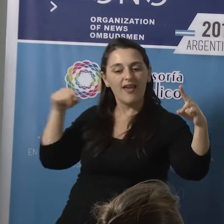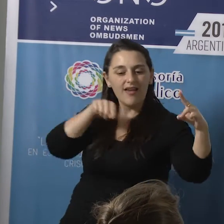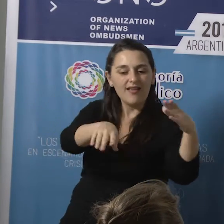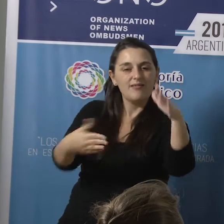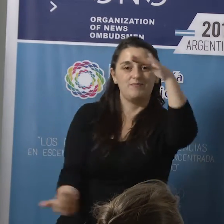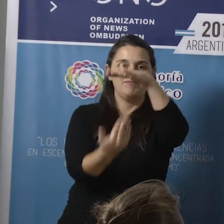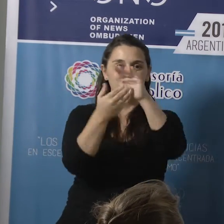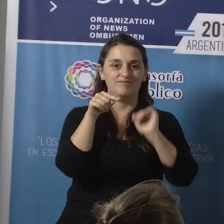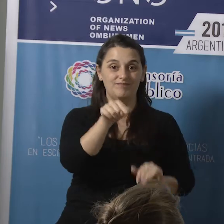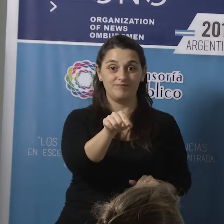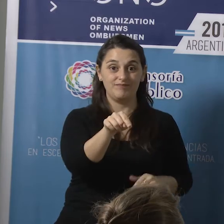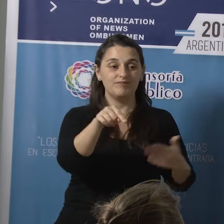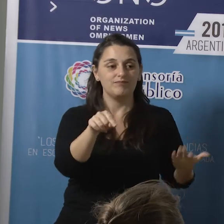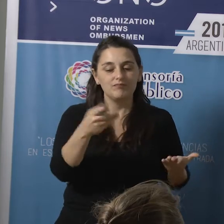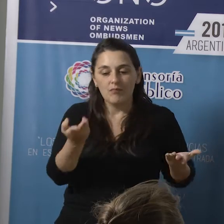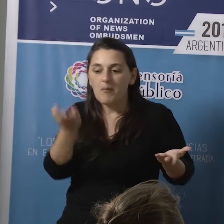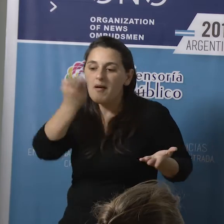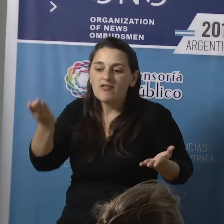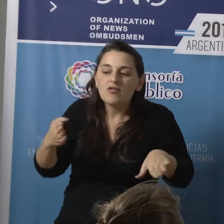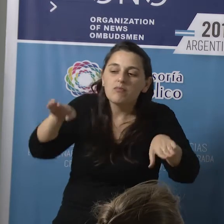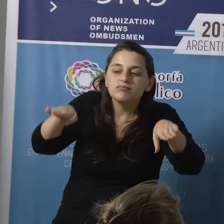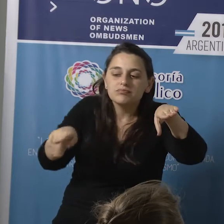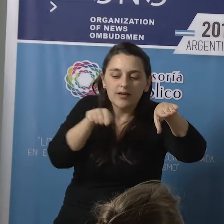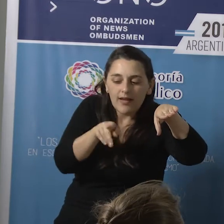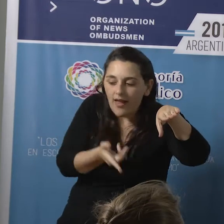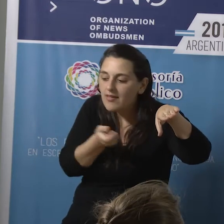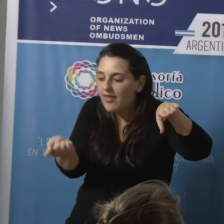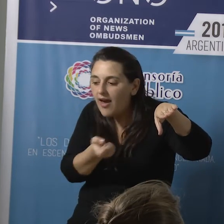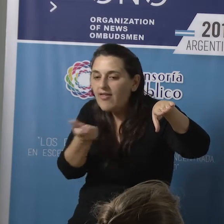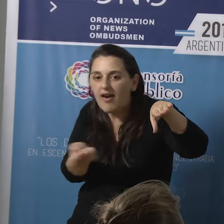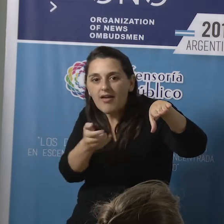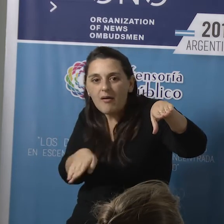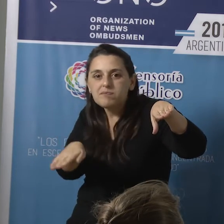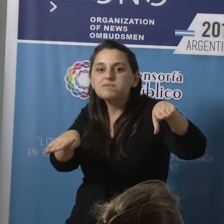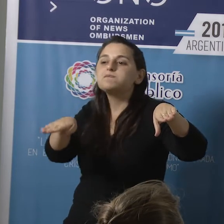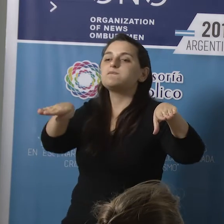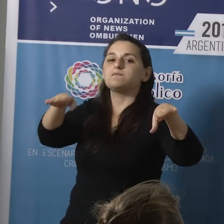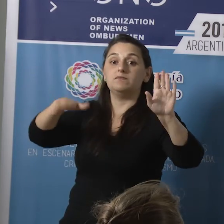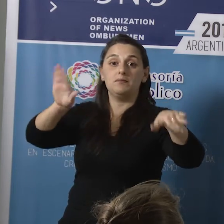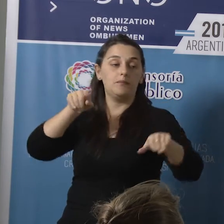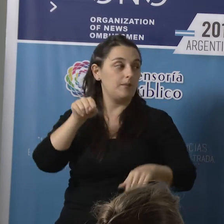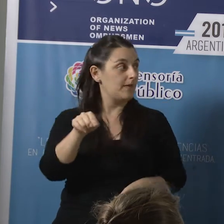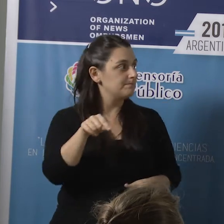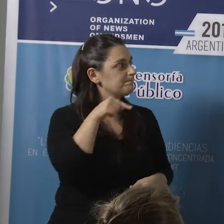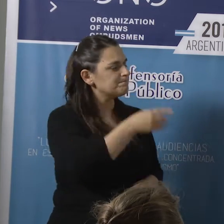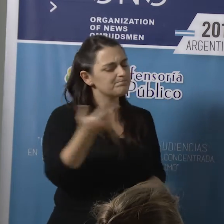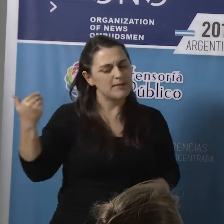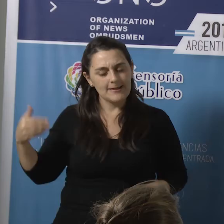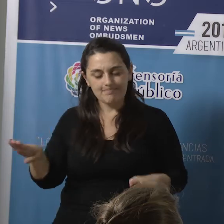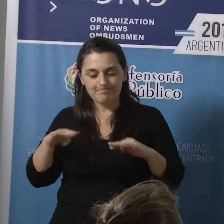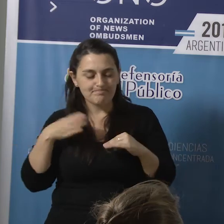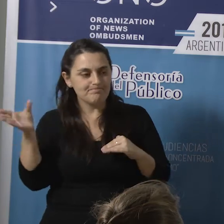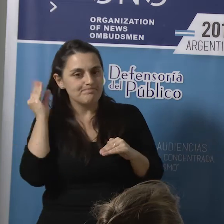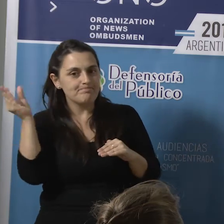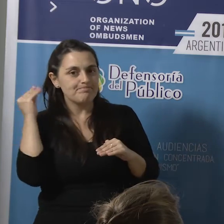participación y aminorando las relaciones de desigualdad. En este punto, escuchando un poco las conferencias,